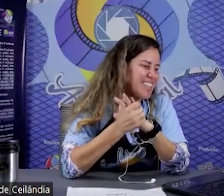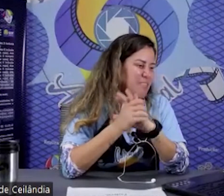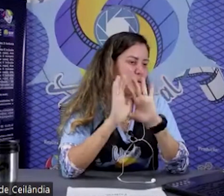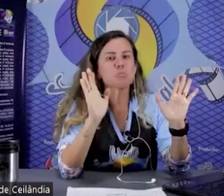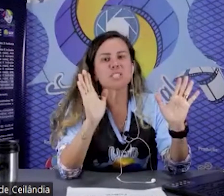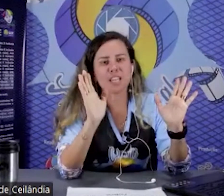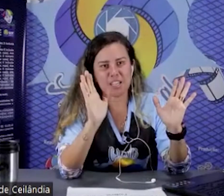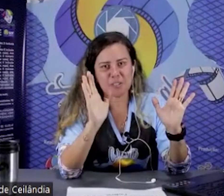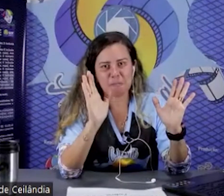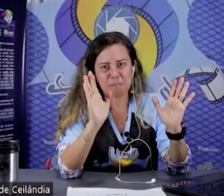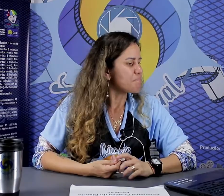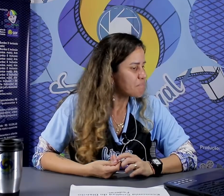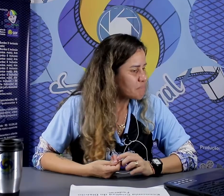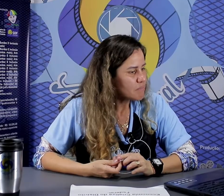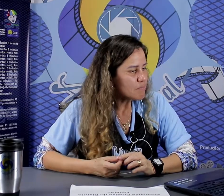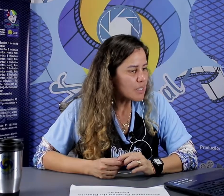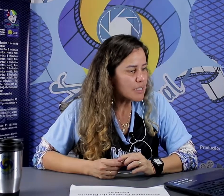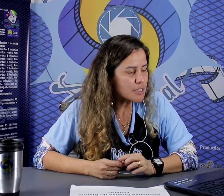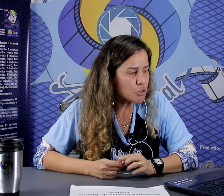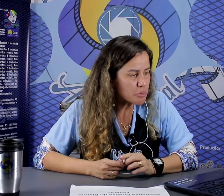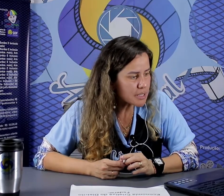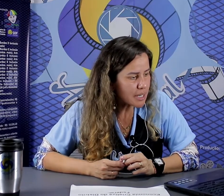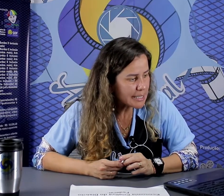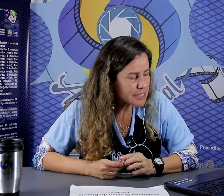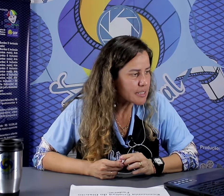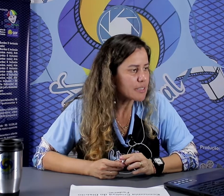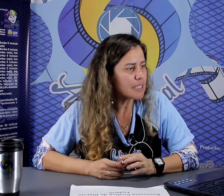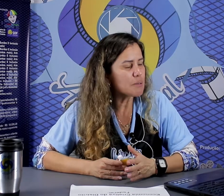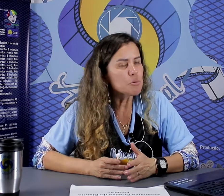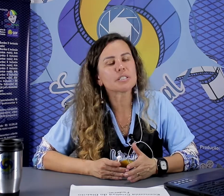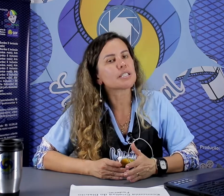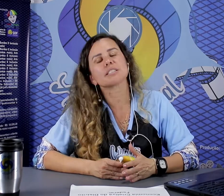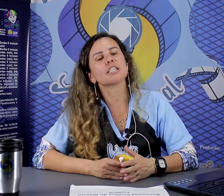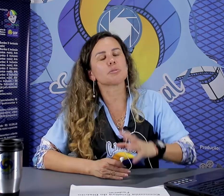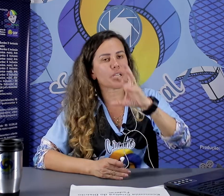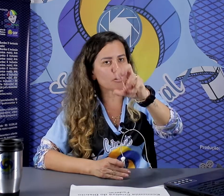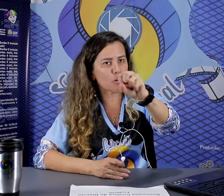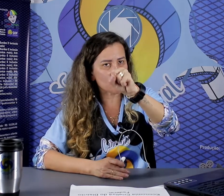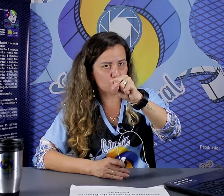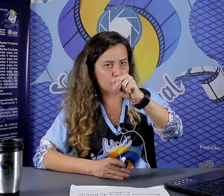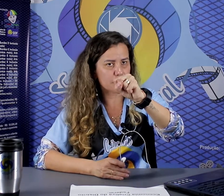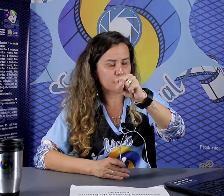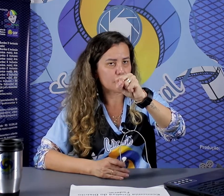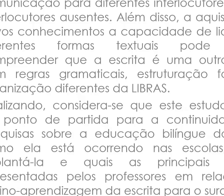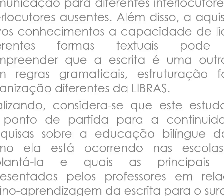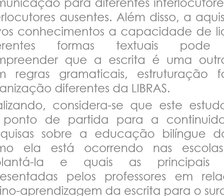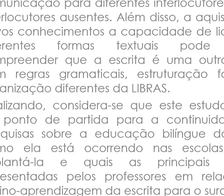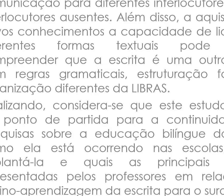Meu último slide. Esse último slide, ele é muito interessante porque ele conclui. Ele diz o